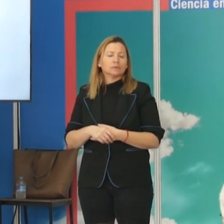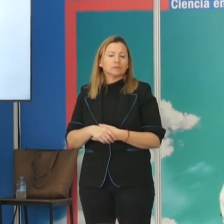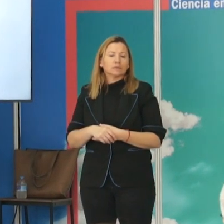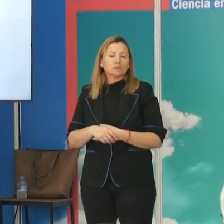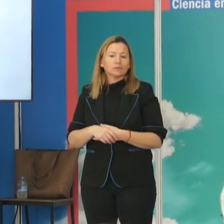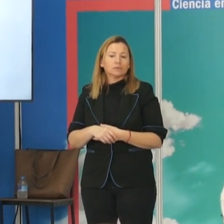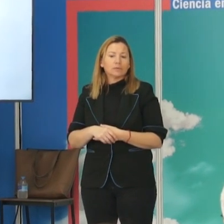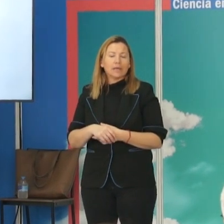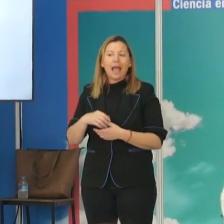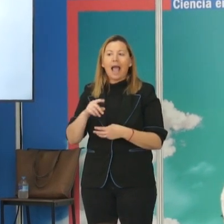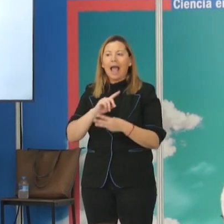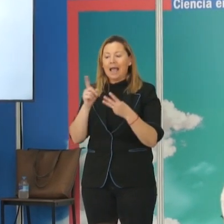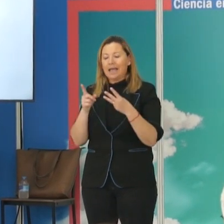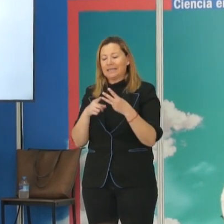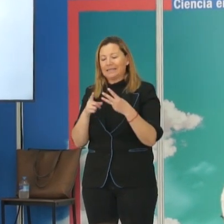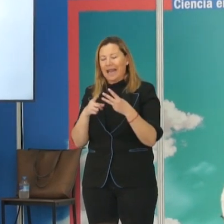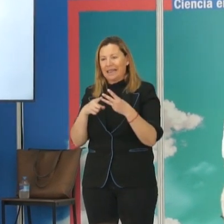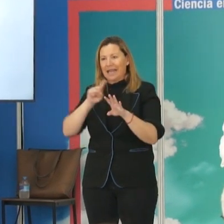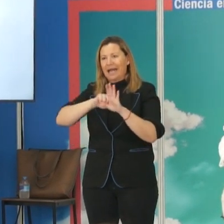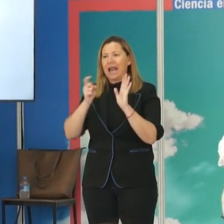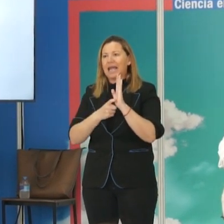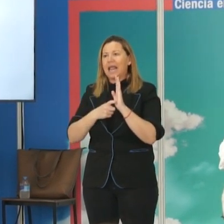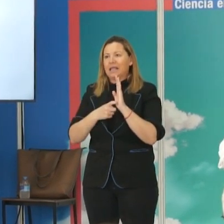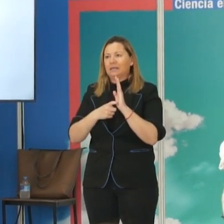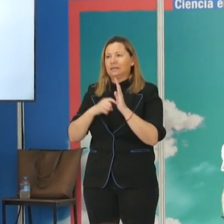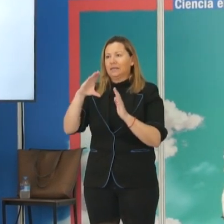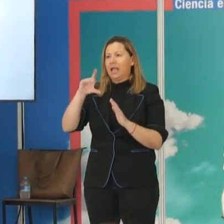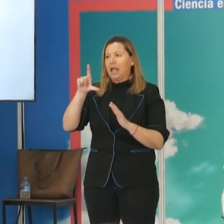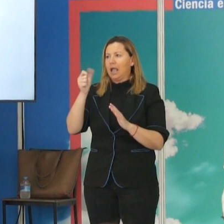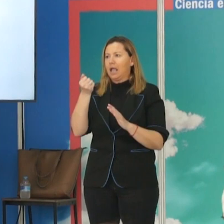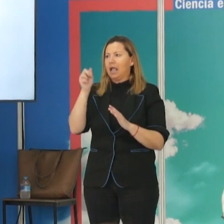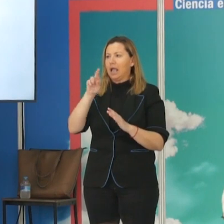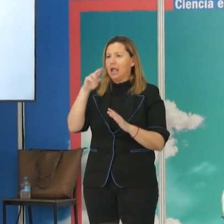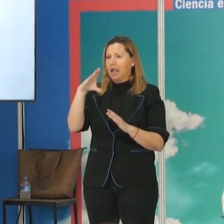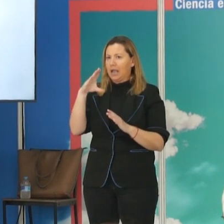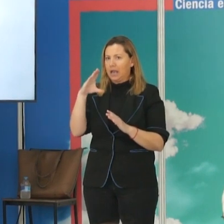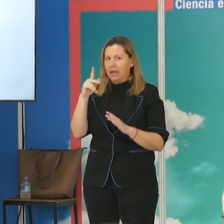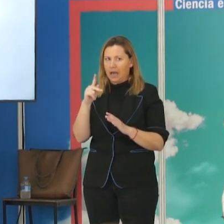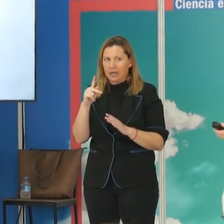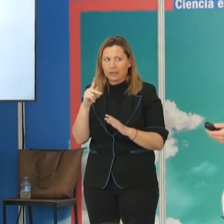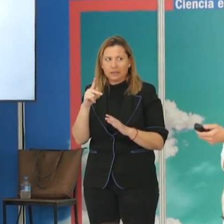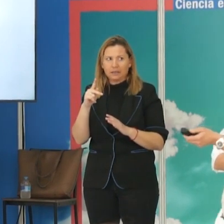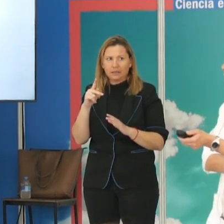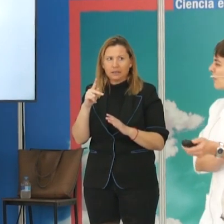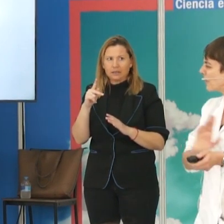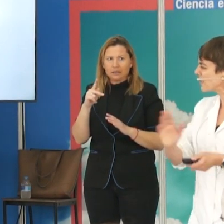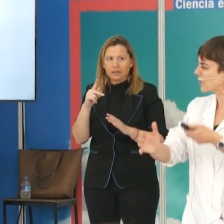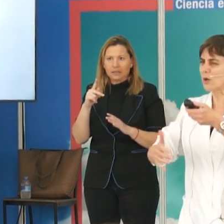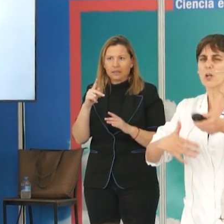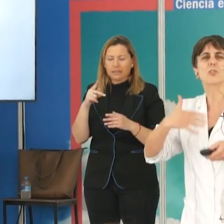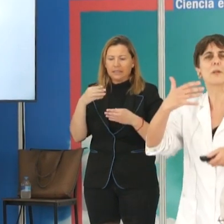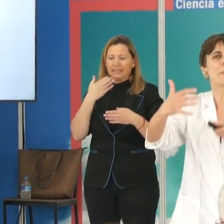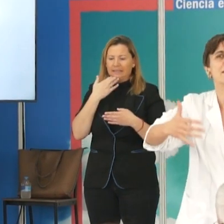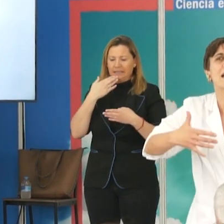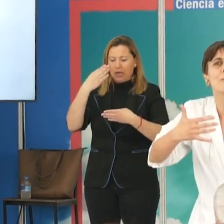la tercera ley de Clark, ¿qué era? Si no nos acercamos, no saldremos de los límites si